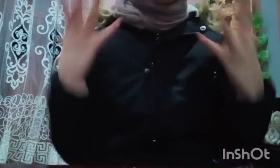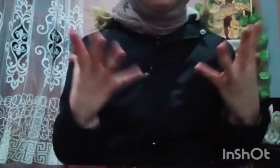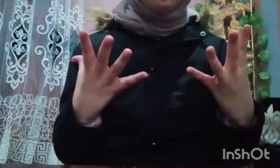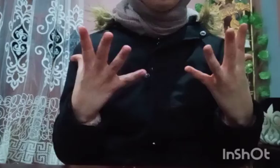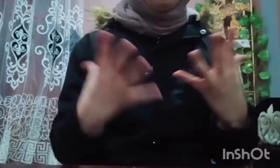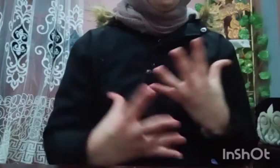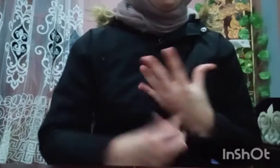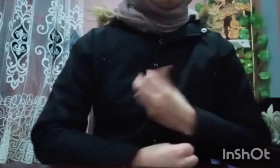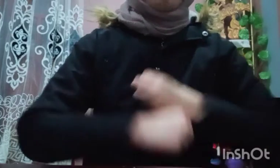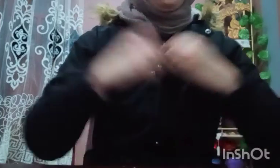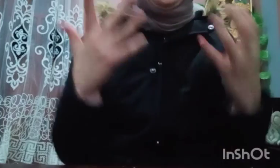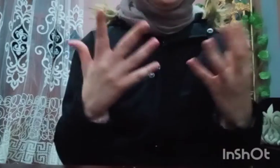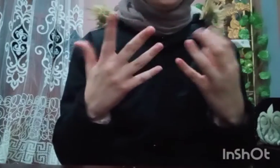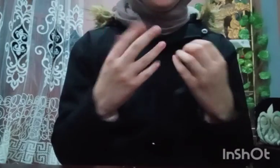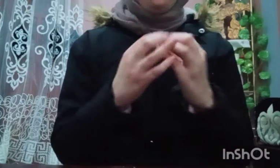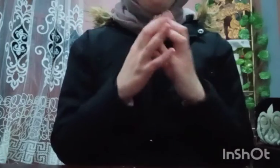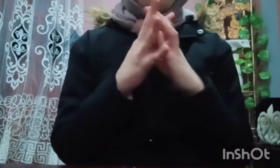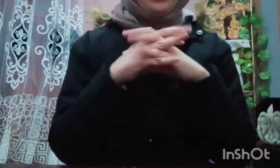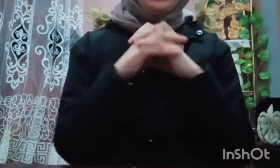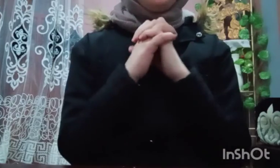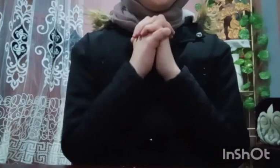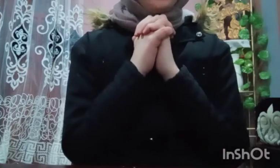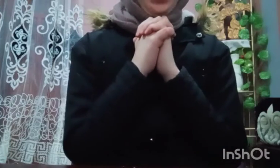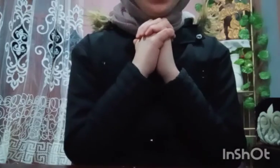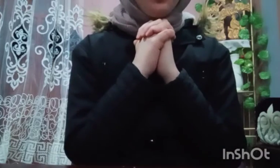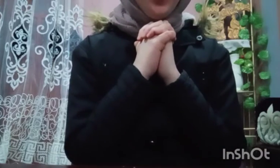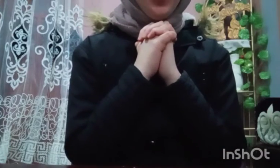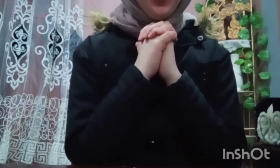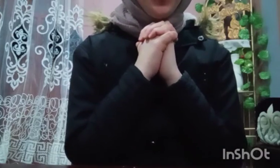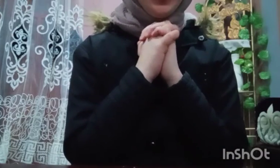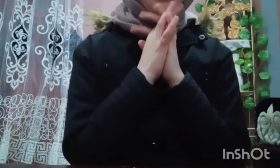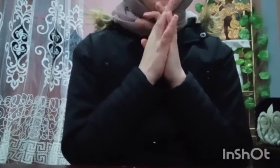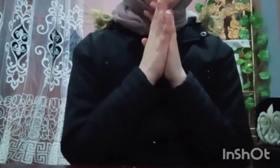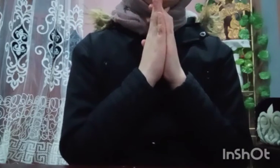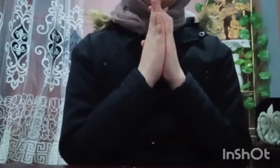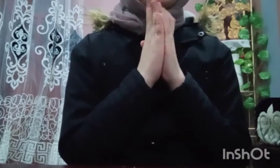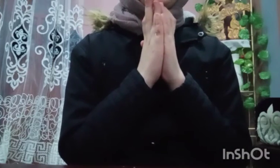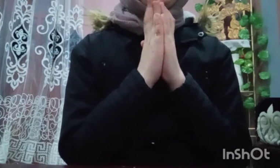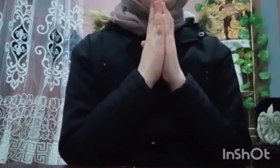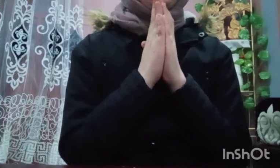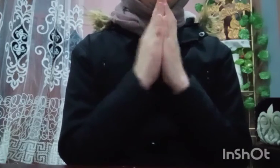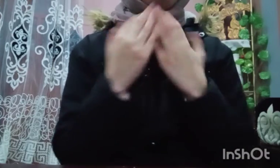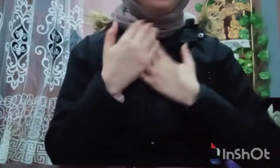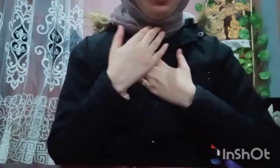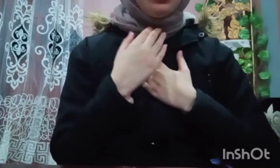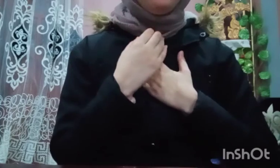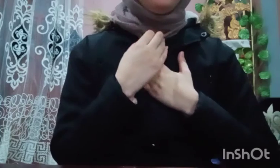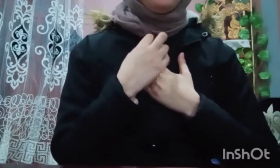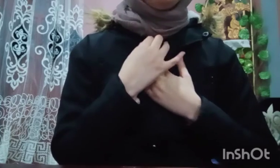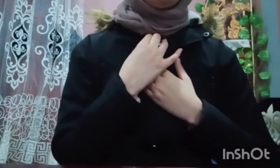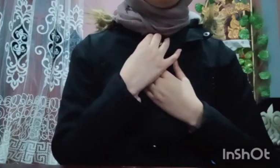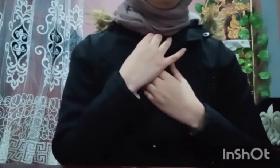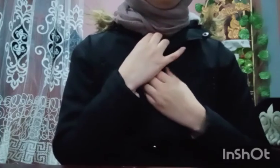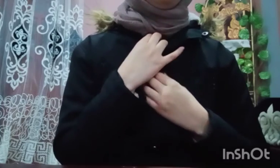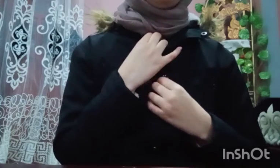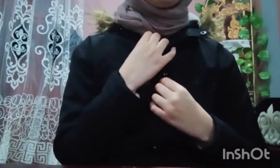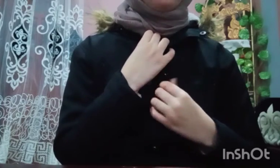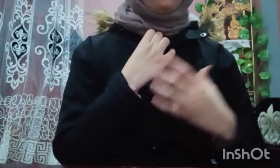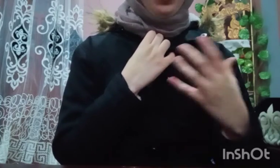زهقتش وما انفعلتش، فرحت بصح هكا بهدوء. يعني انا من الناس اللي كي تصرى فرحه